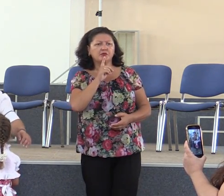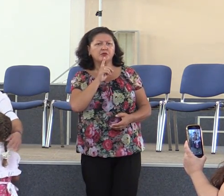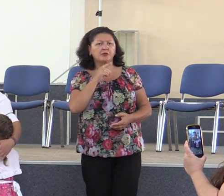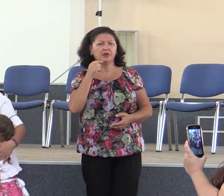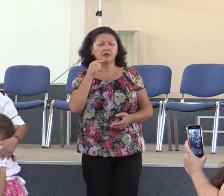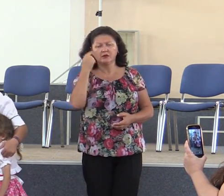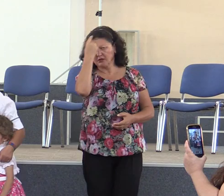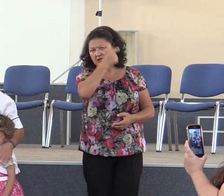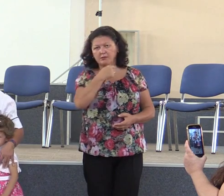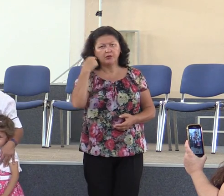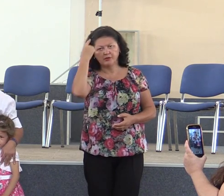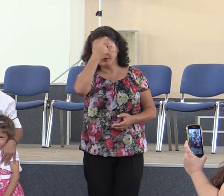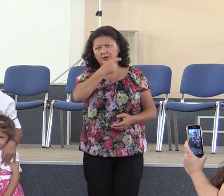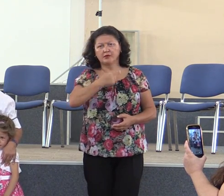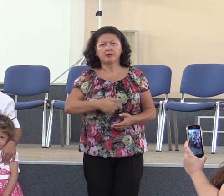Chipul